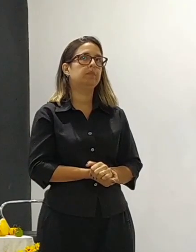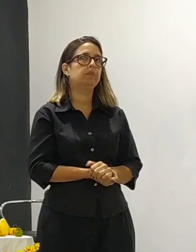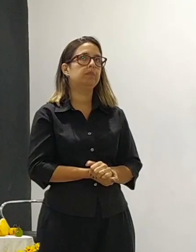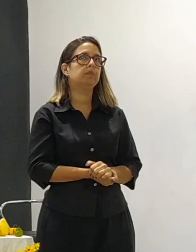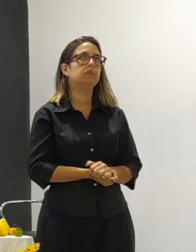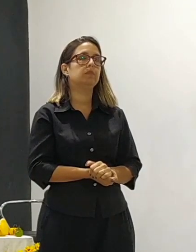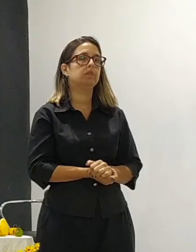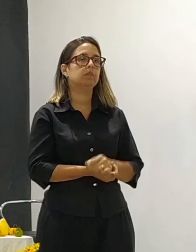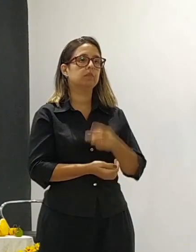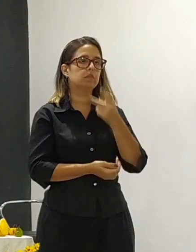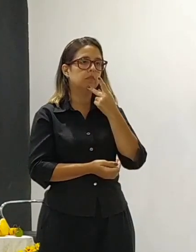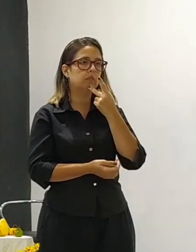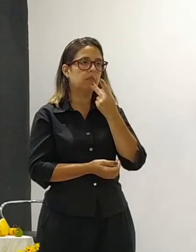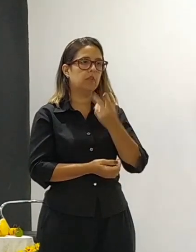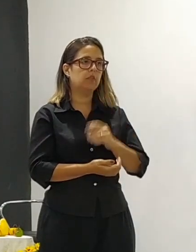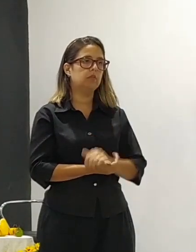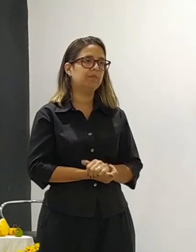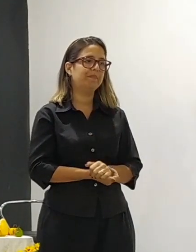Diz assim: